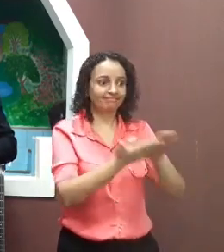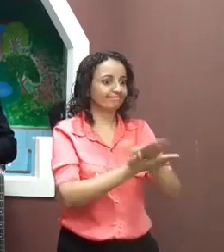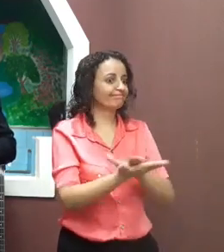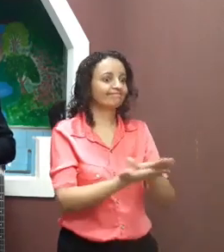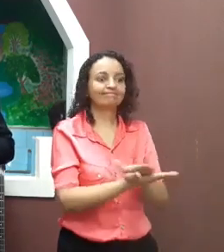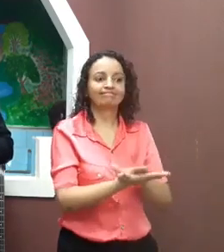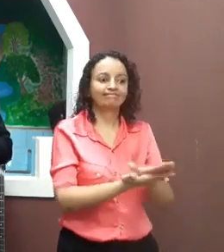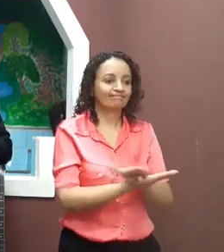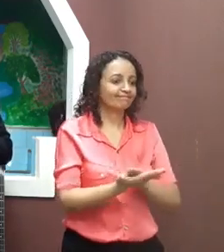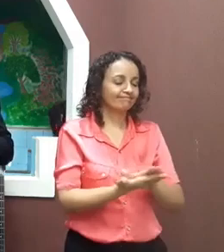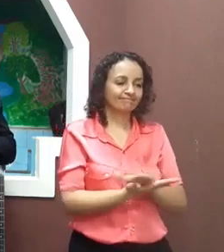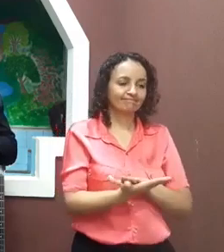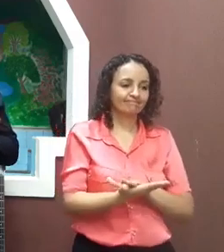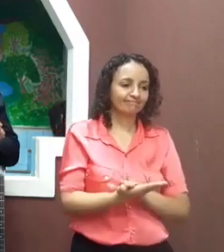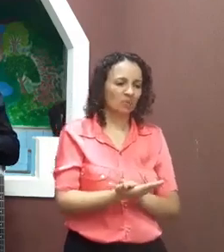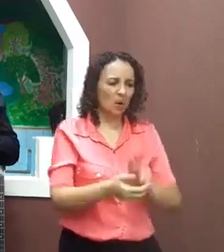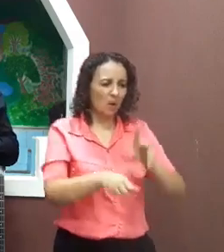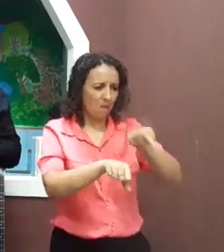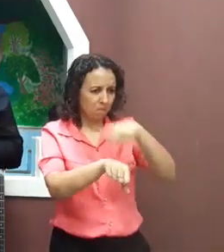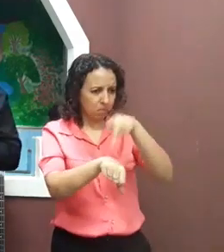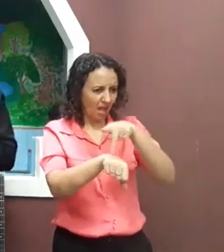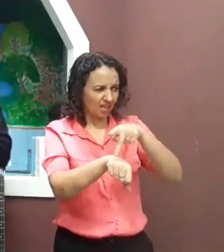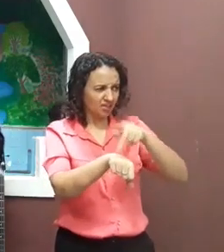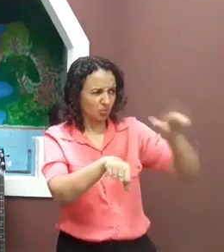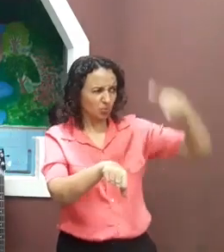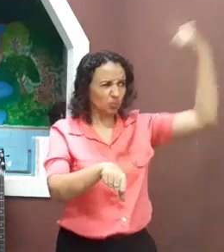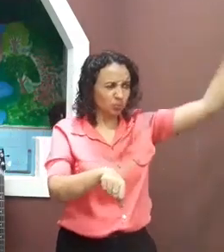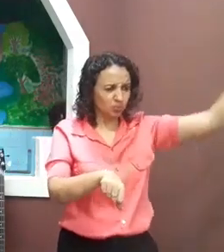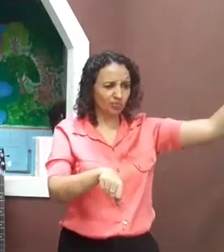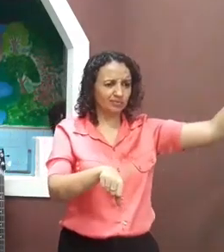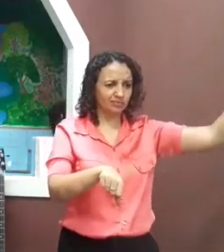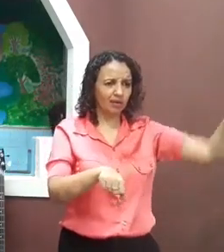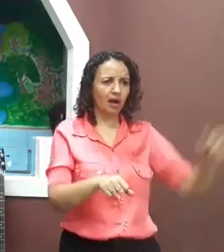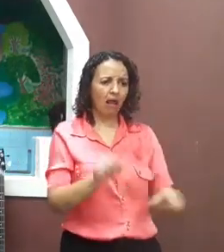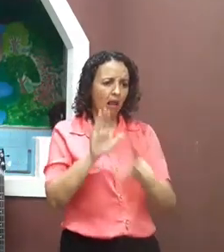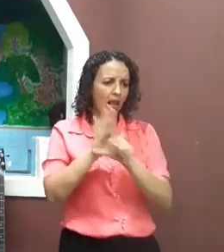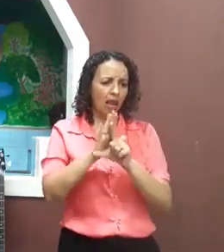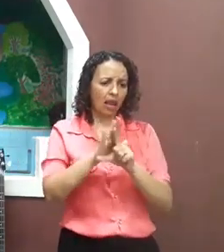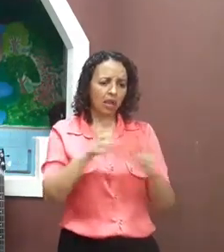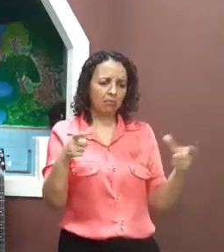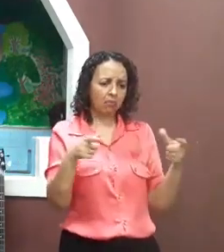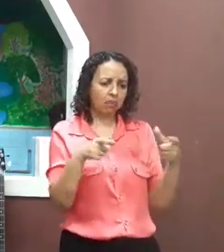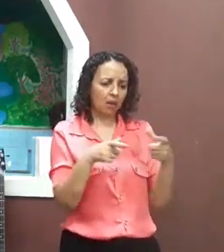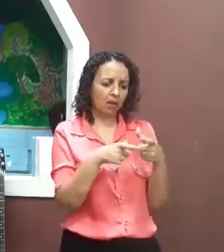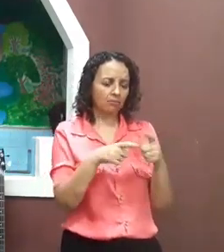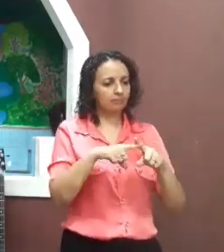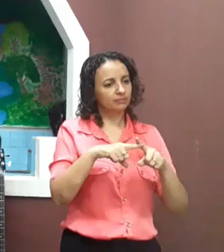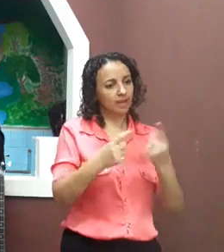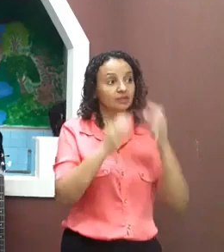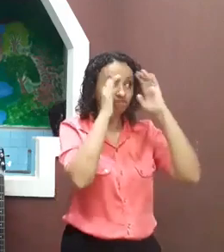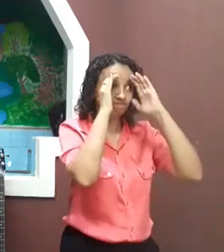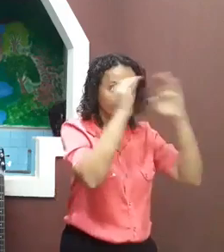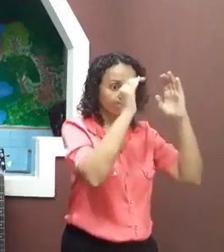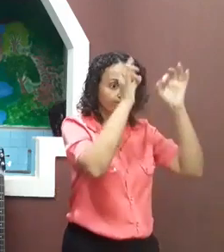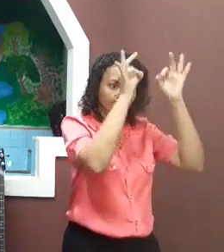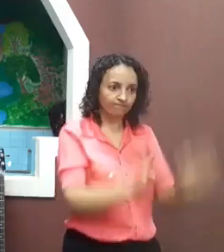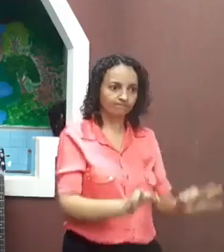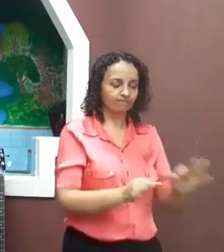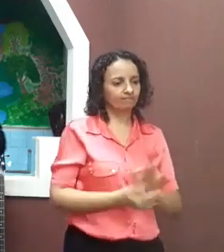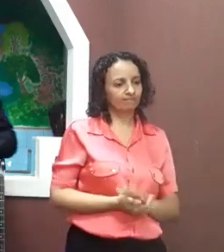Há outros países que têm pouquíssimas leis. Não tem lei para tudo, mas tem princípios.